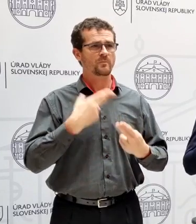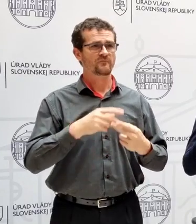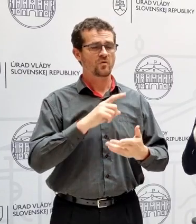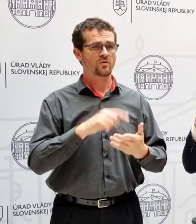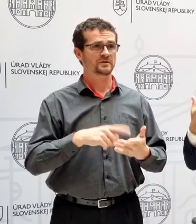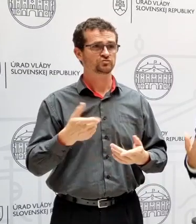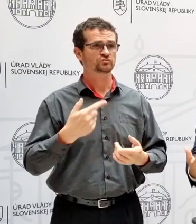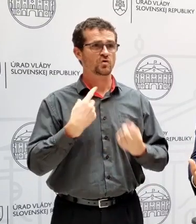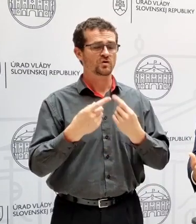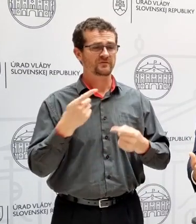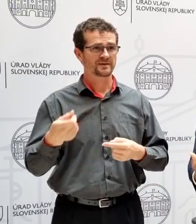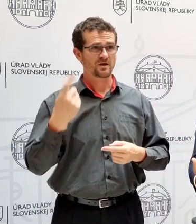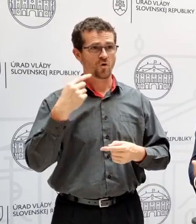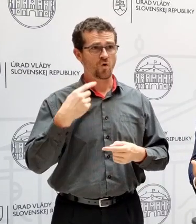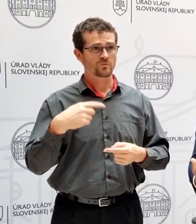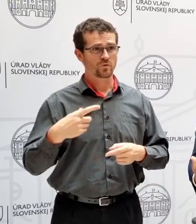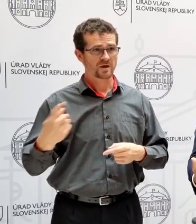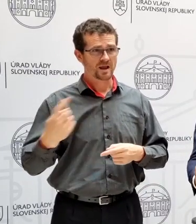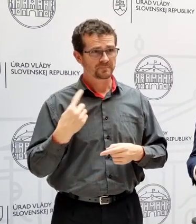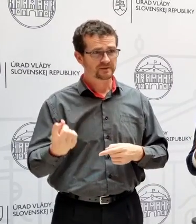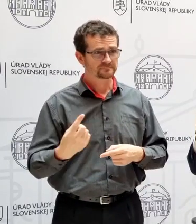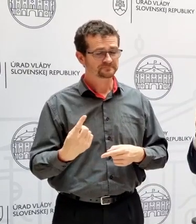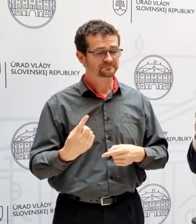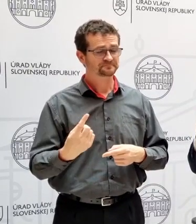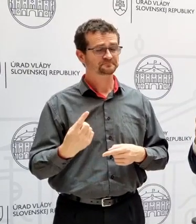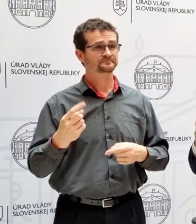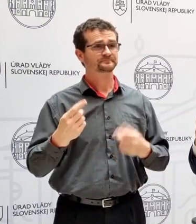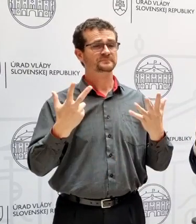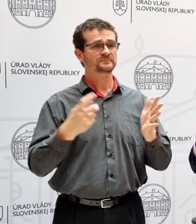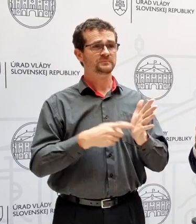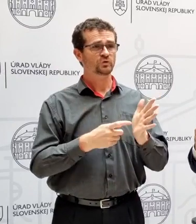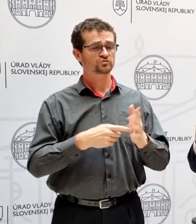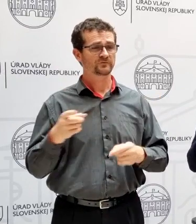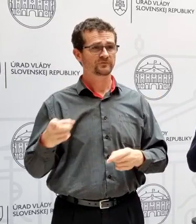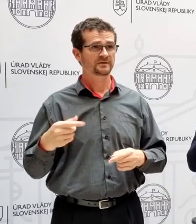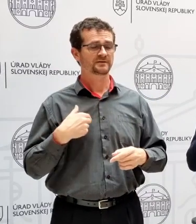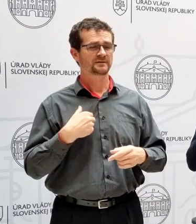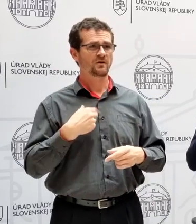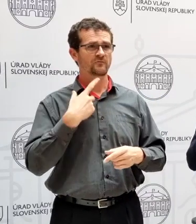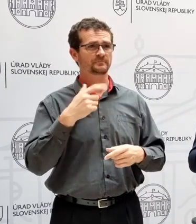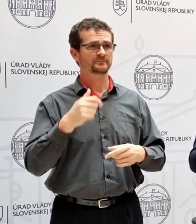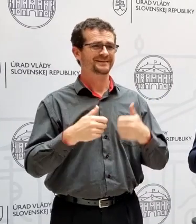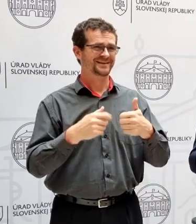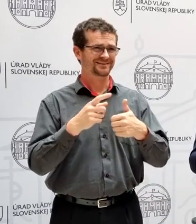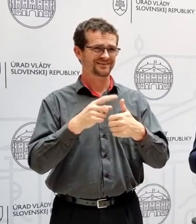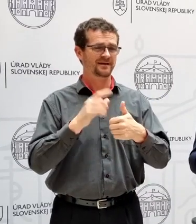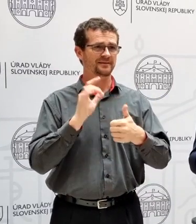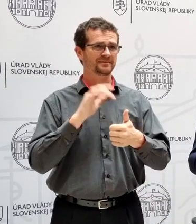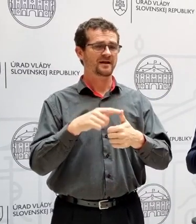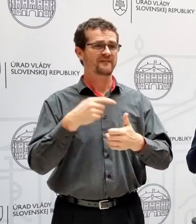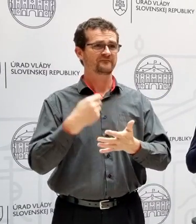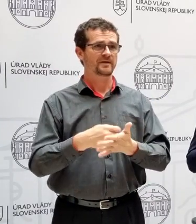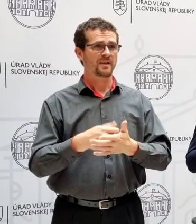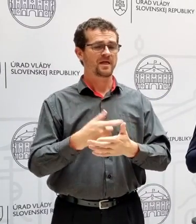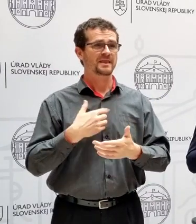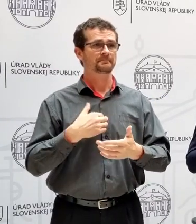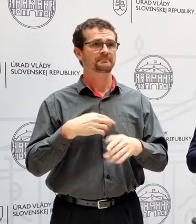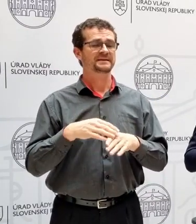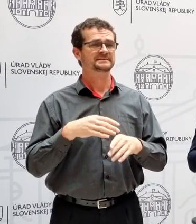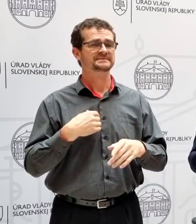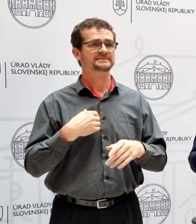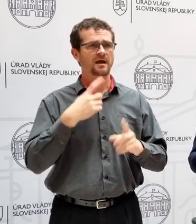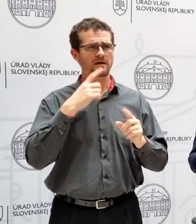otázku, či budeme rokovať s odborármi, lebo oni majú 8 požiadaviek. Ja považujem tú jednu, ktorá sa týkala platov zo strany